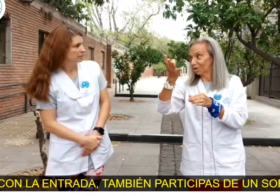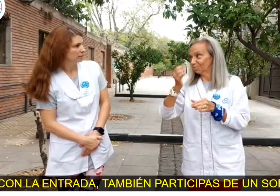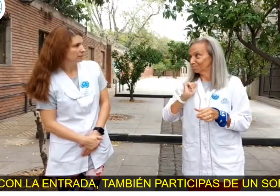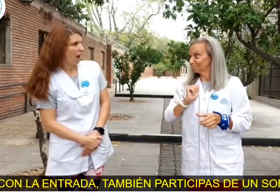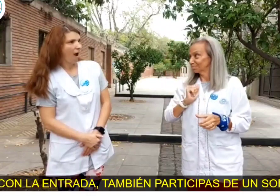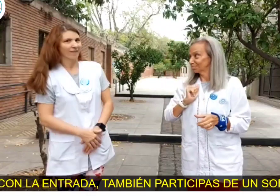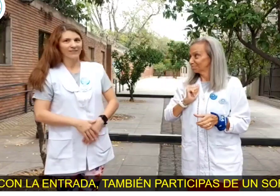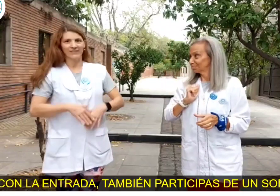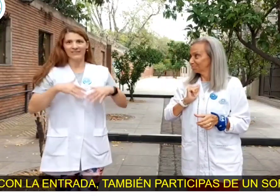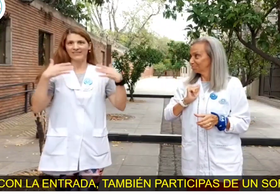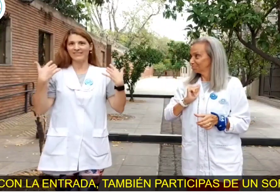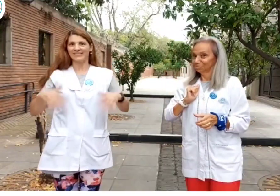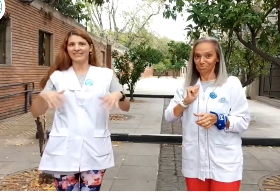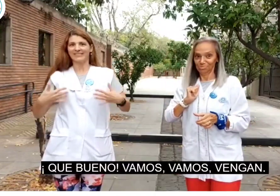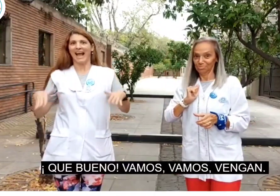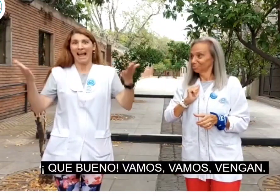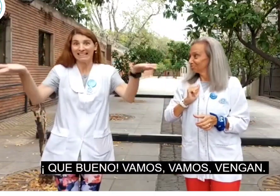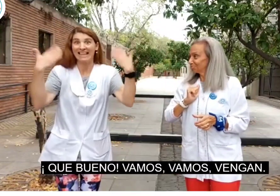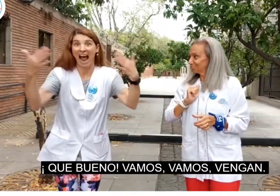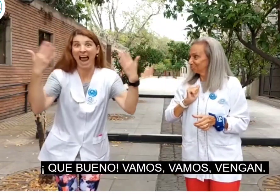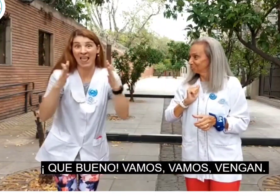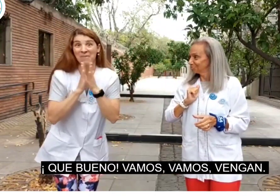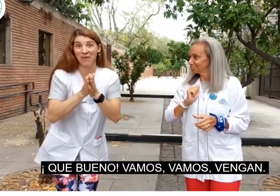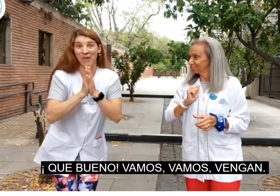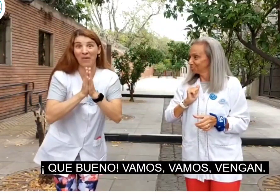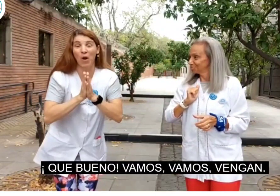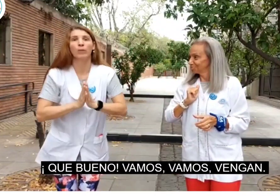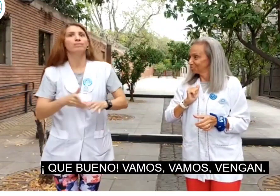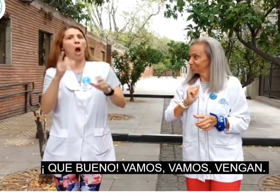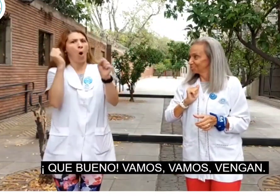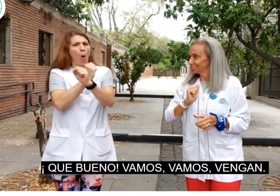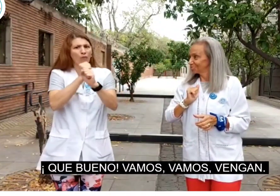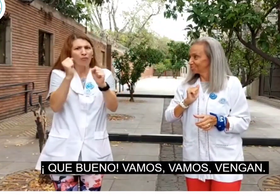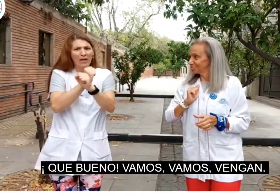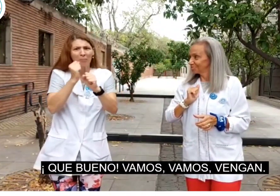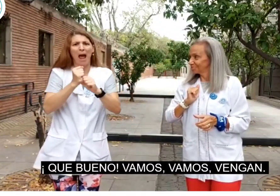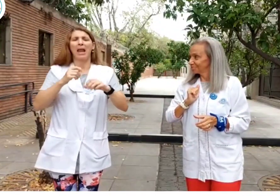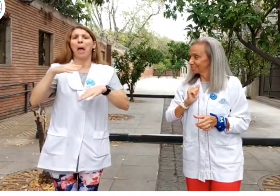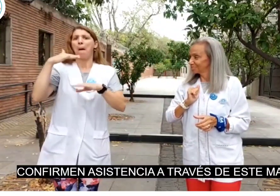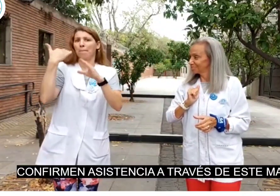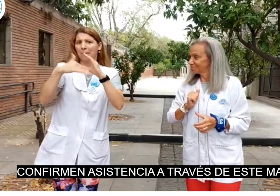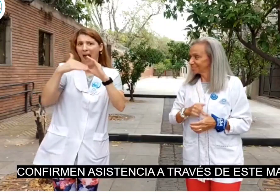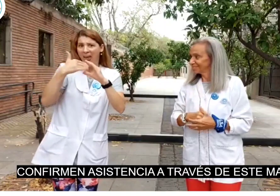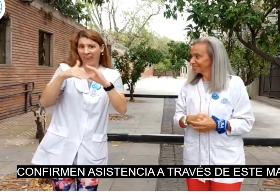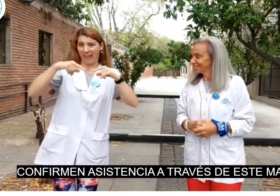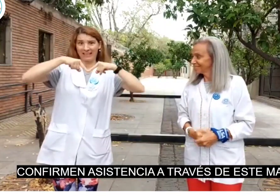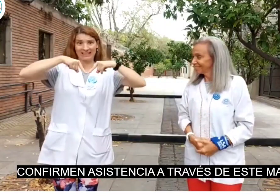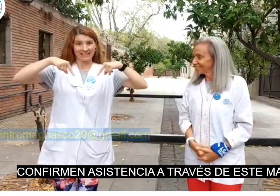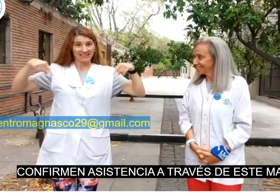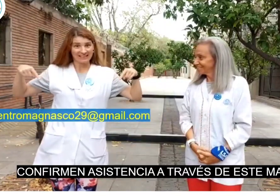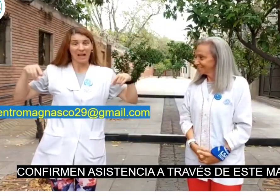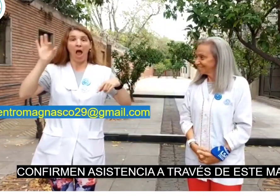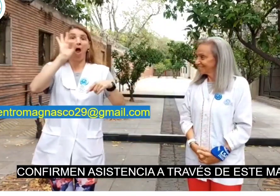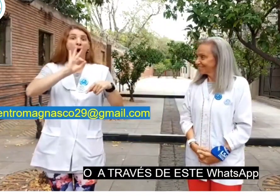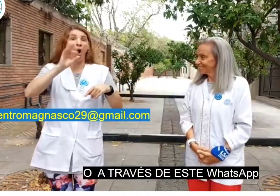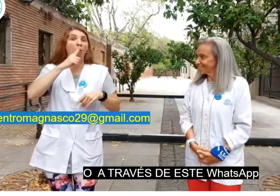participas de un sorteo Qué bueno vamos vamos vengan confirmen asistencia a través de este mail